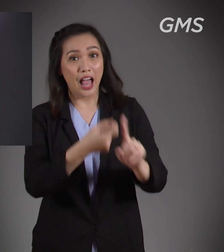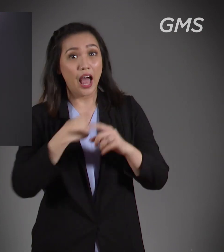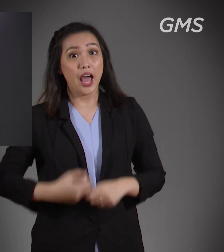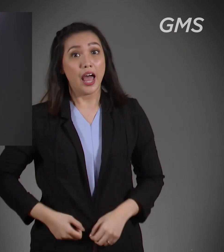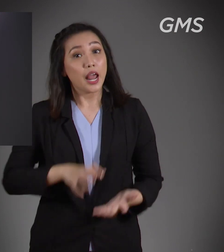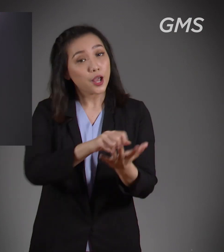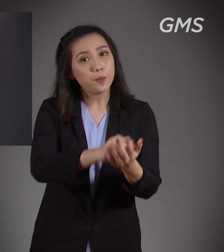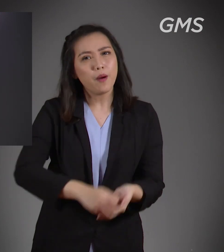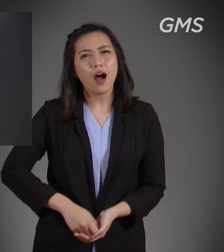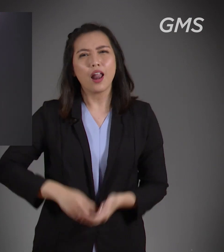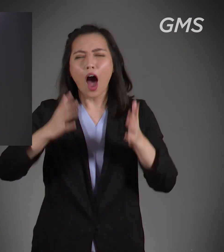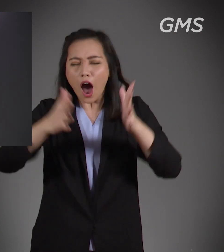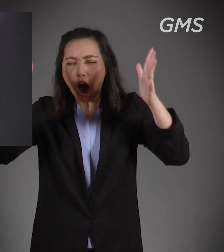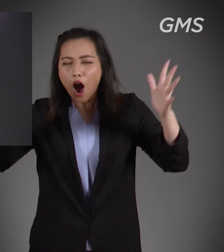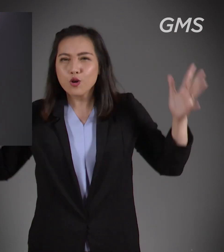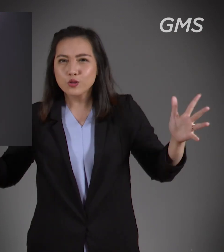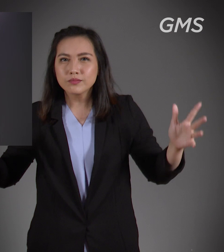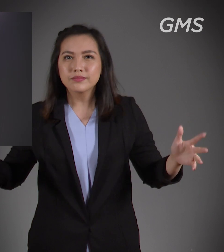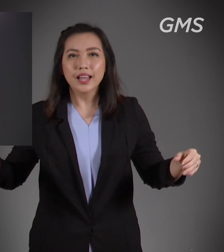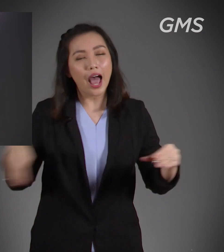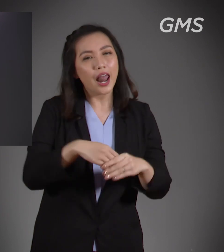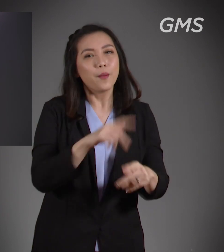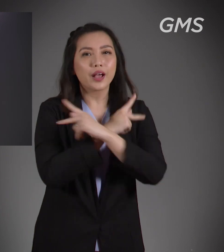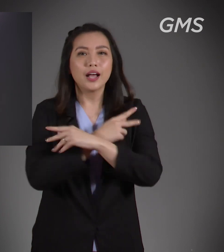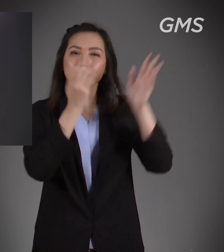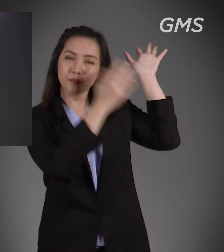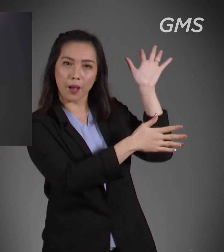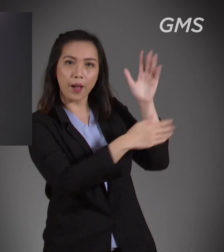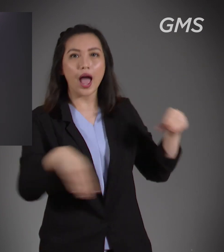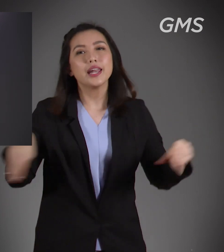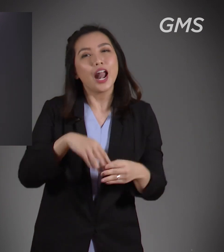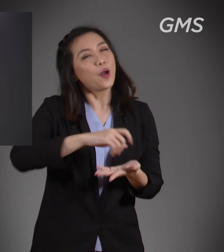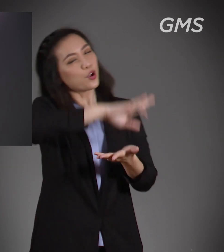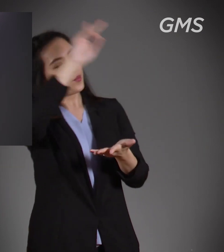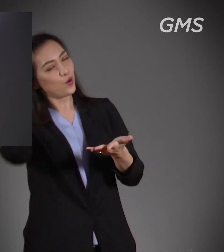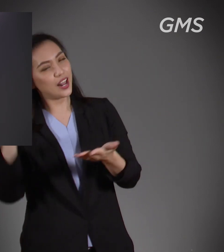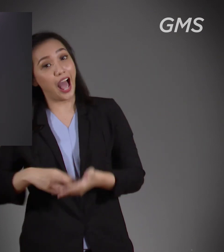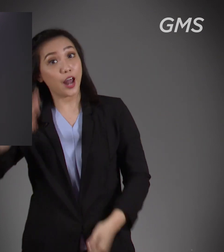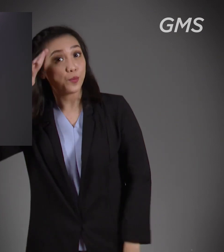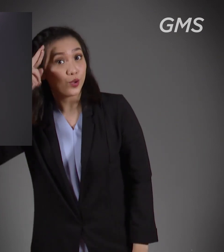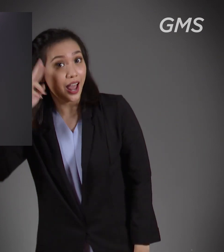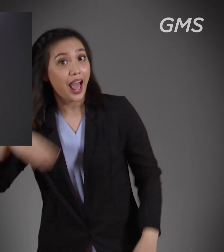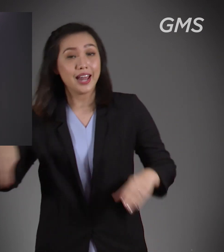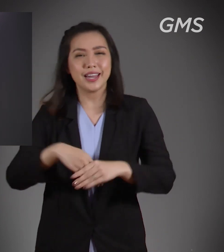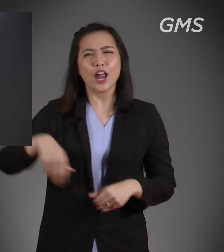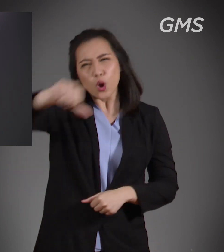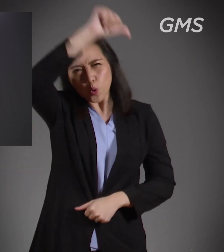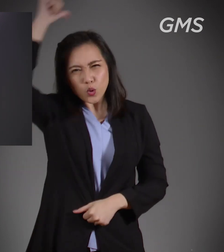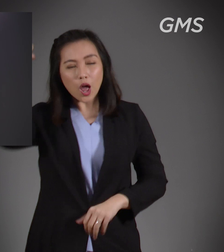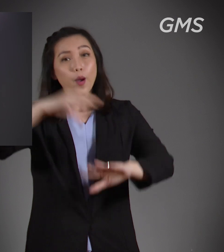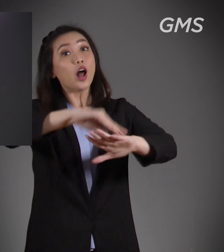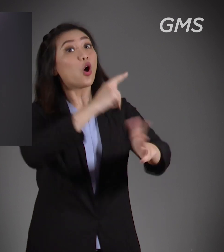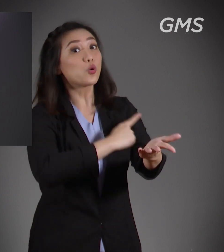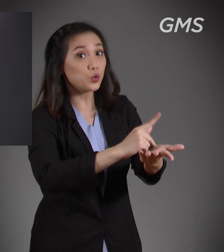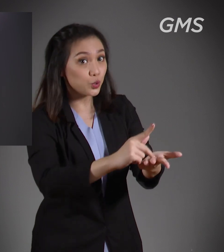Kristus. Dalam kasih Bapa, dalam kemuliaan putranya, dan dalam pengurapan Roh